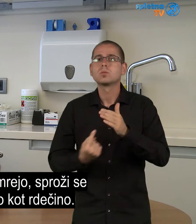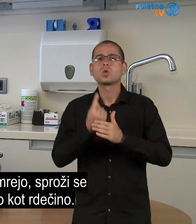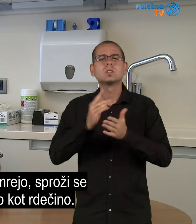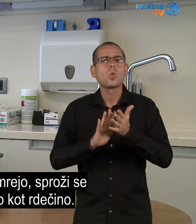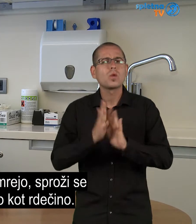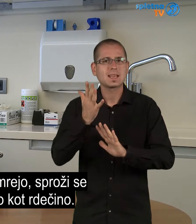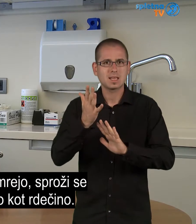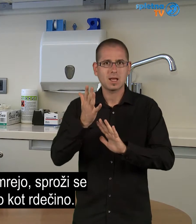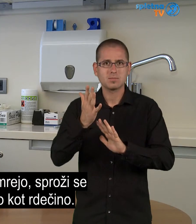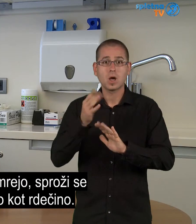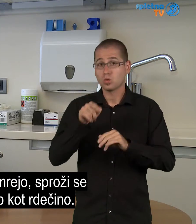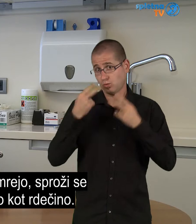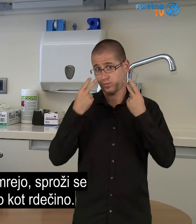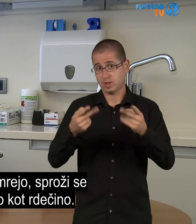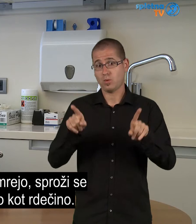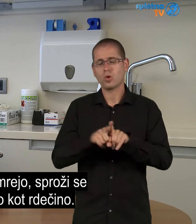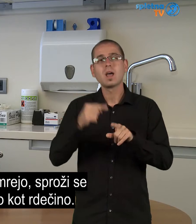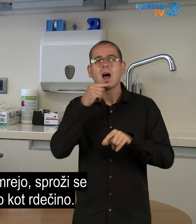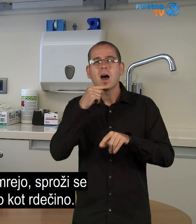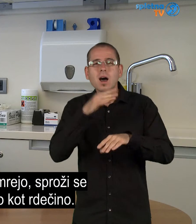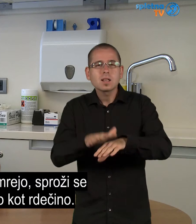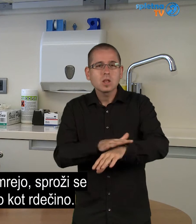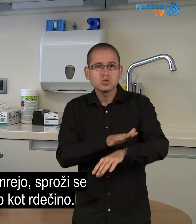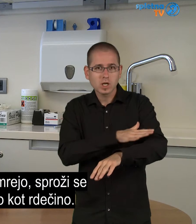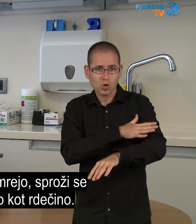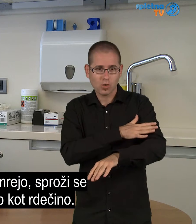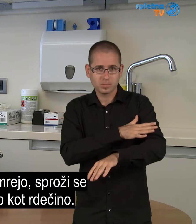se vnetje in to vidimo kot rdečino.